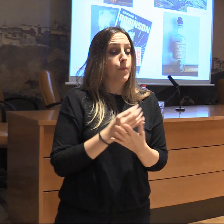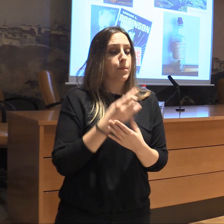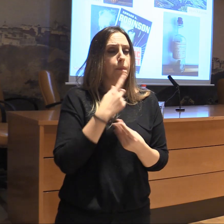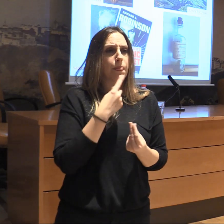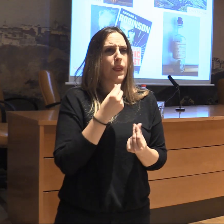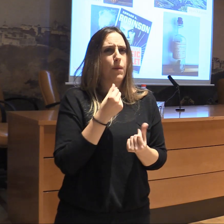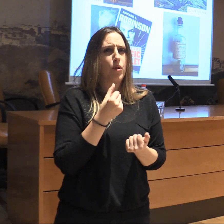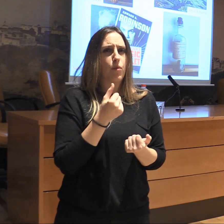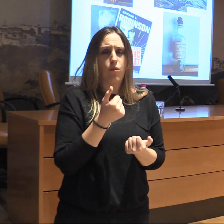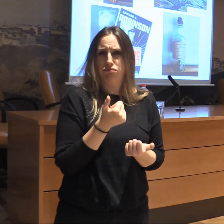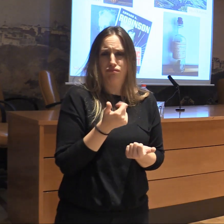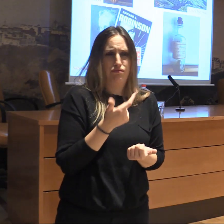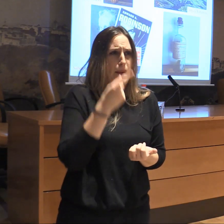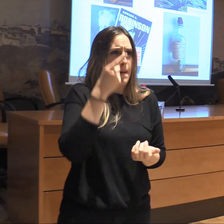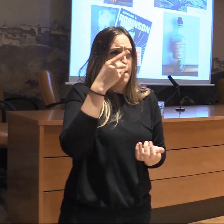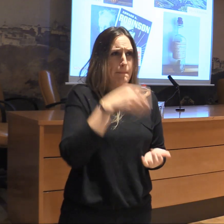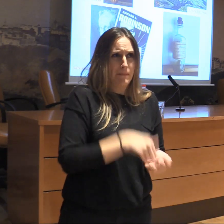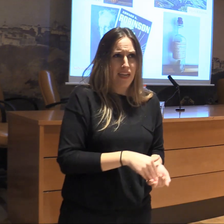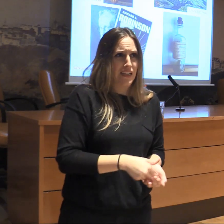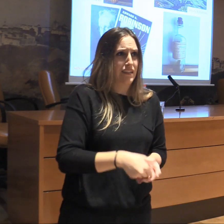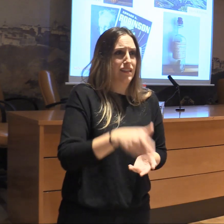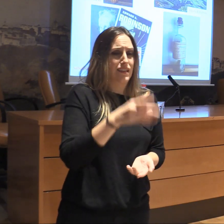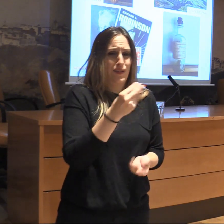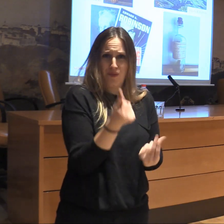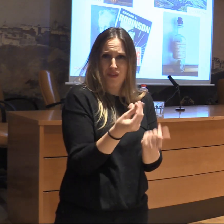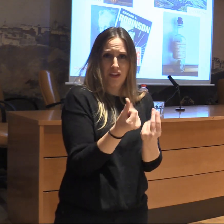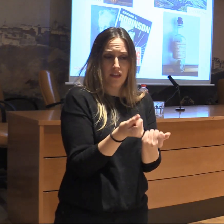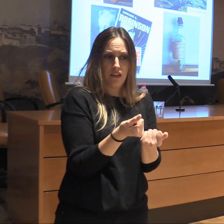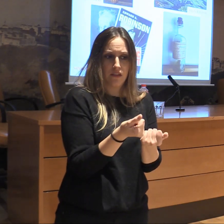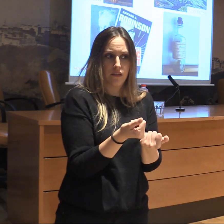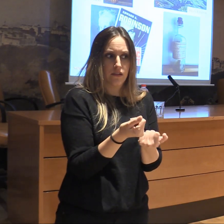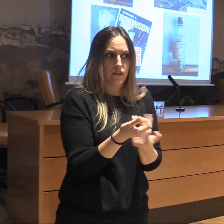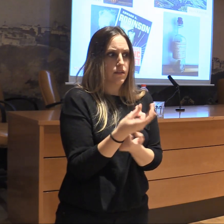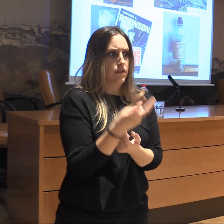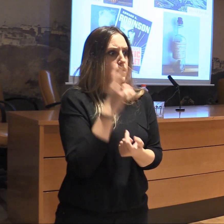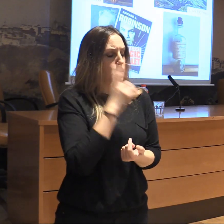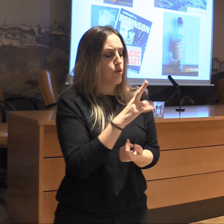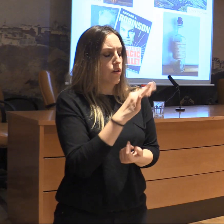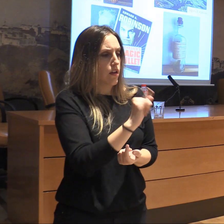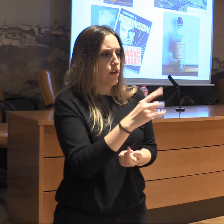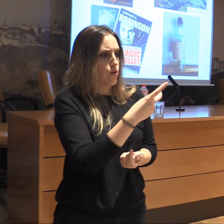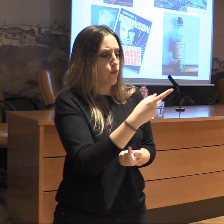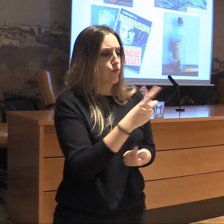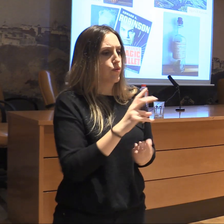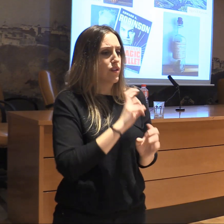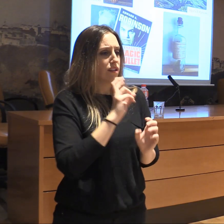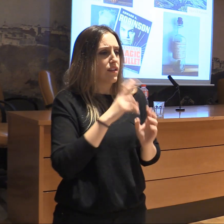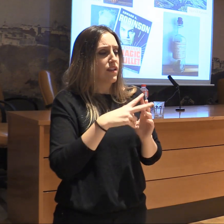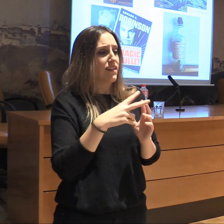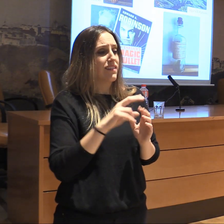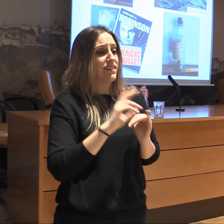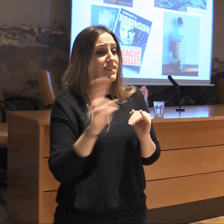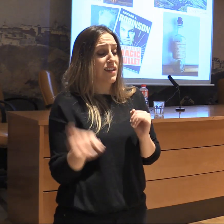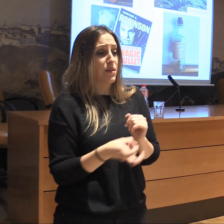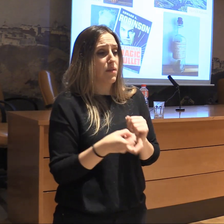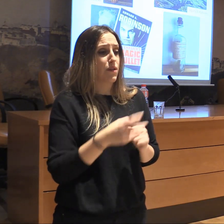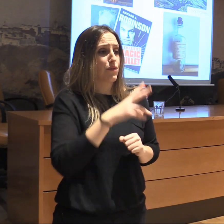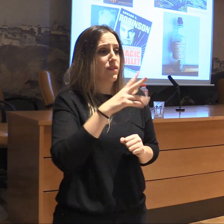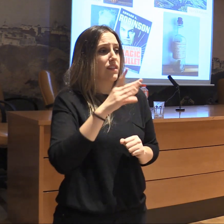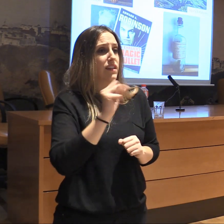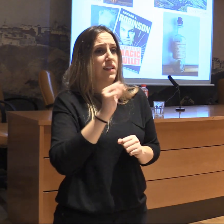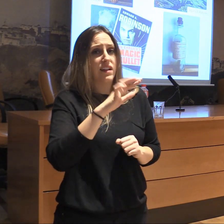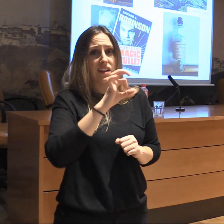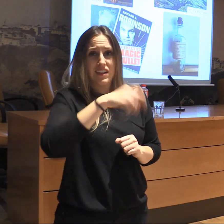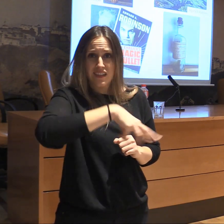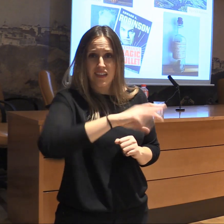creo que decenas de miles de sustancias, dio con un derivado del arsénico que él llamó Salvarsan, que fue la primera